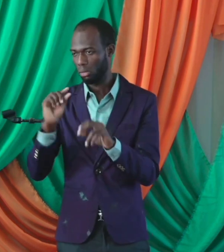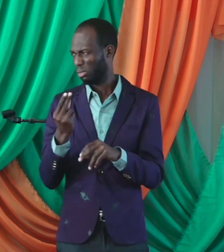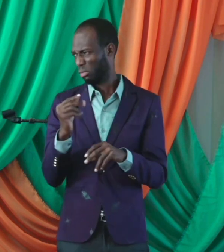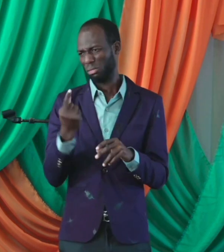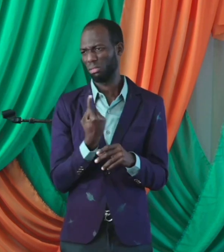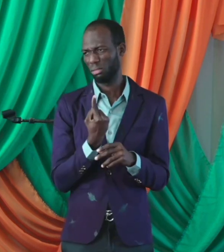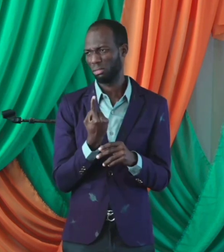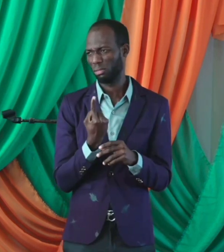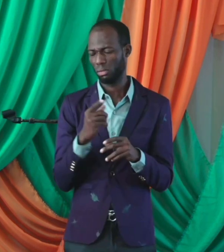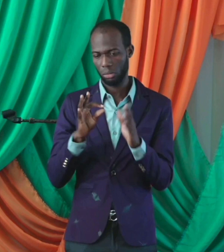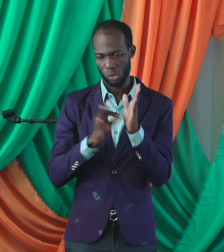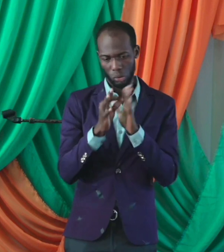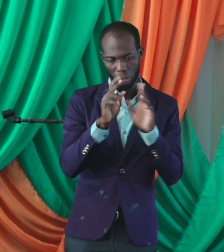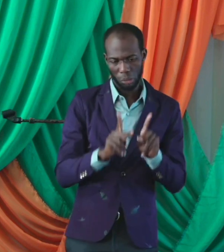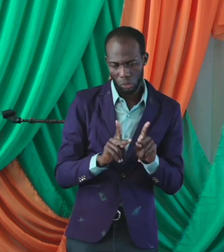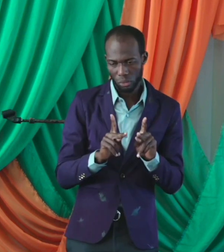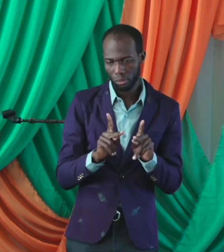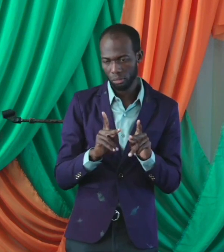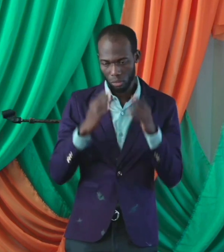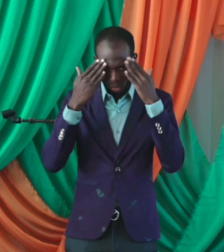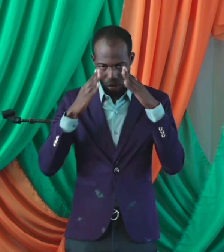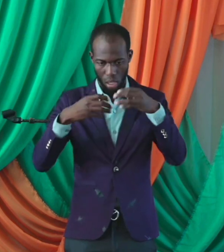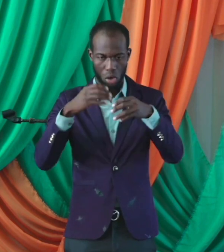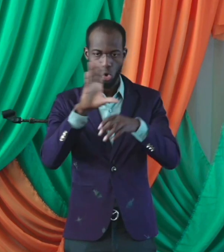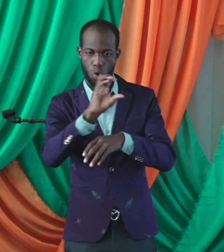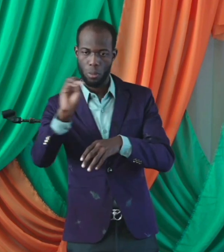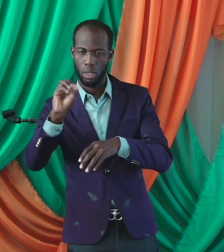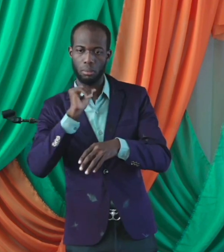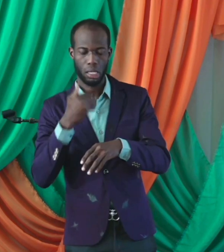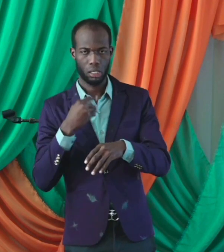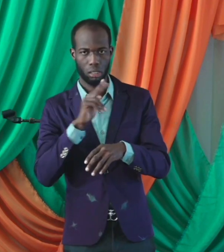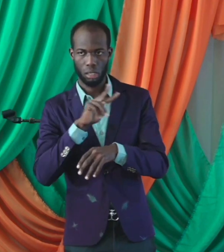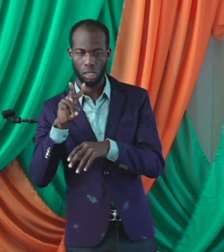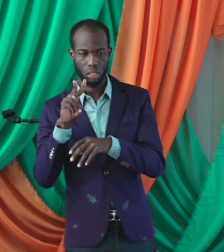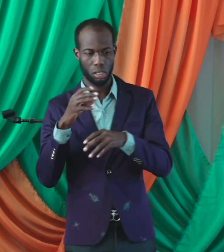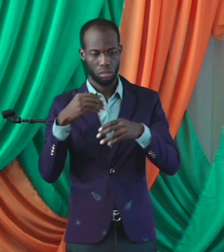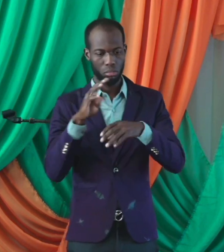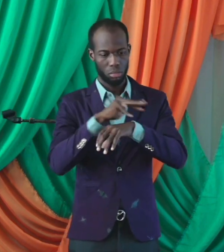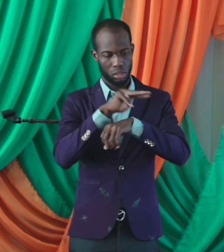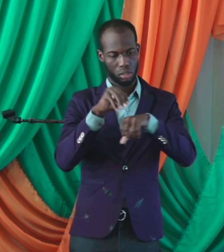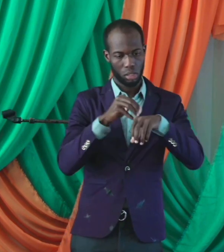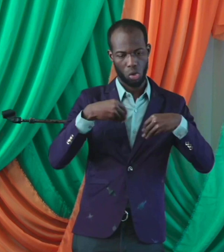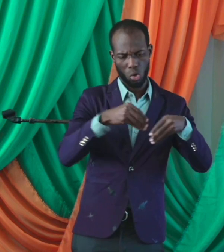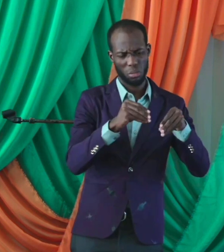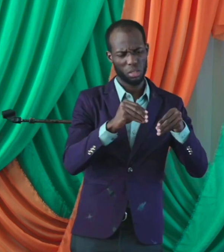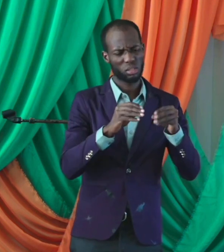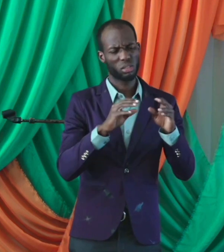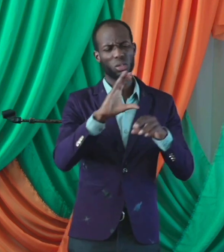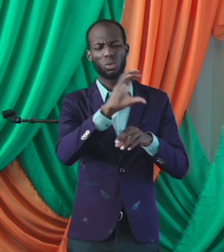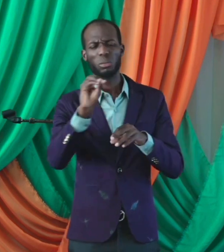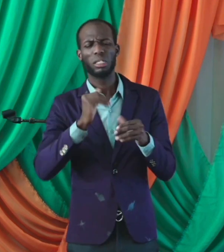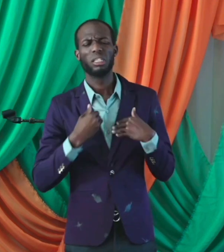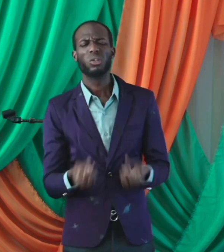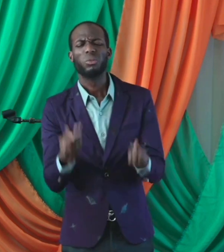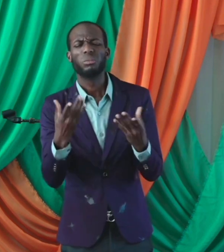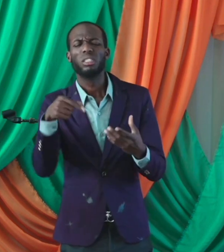nous suspendons le compte, nous suspendons le compte. Nous parlons combien d'entreprises nous avons, non? Soit le ministère du Commerce, je dis, bon, lisse, combien d'entreprises qui sont dans le